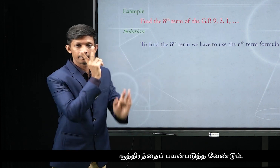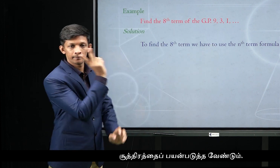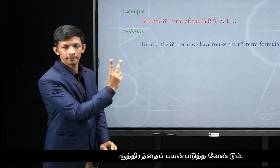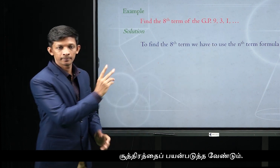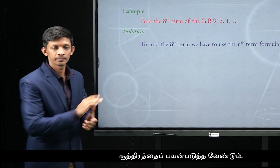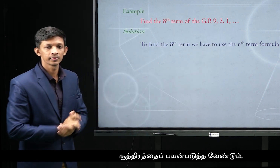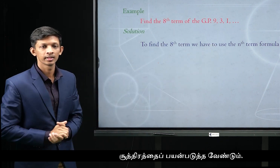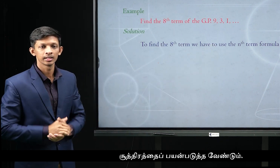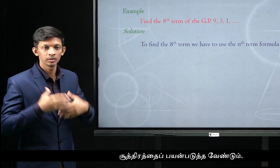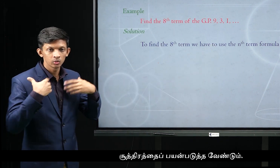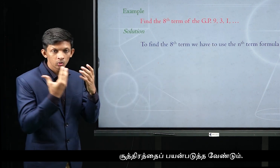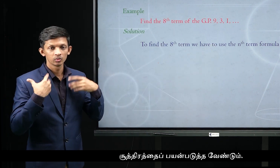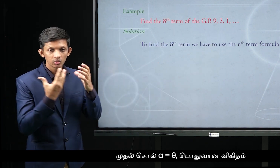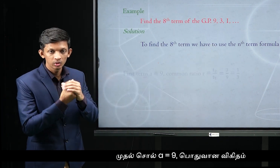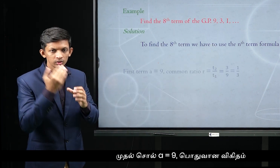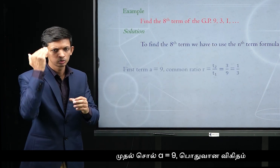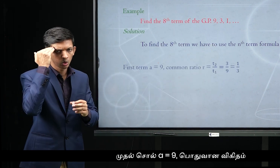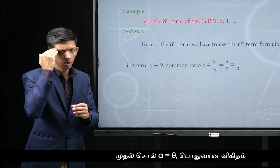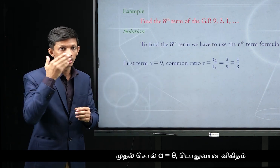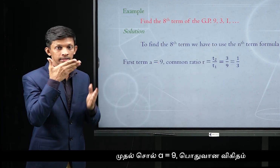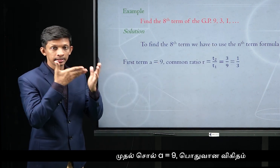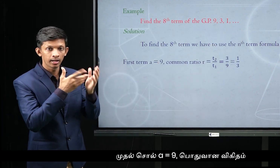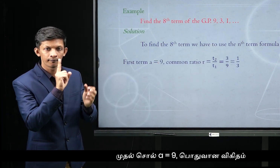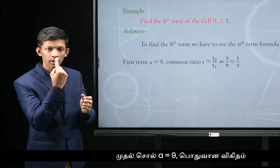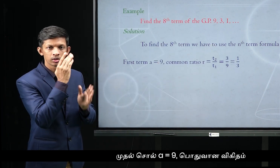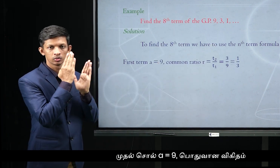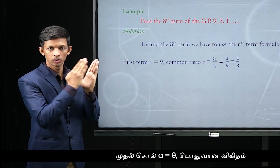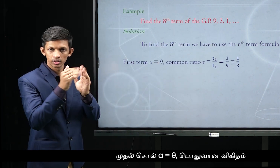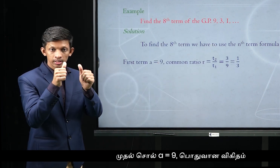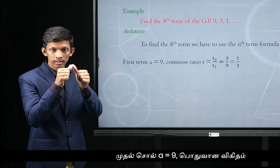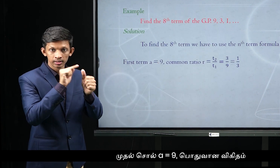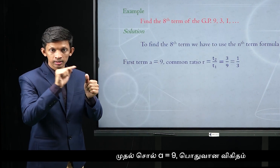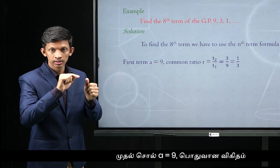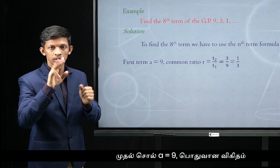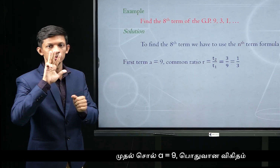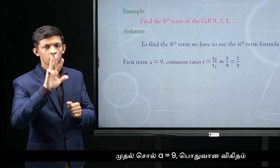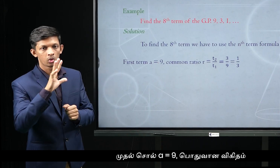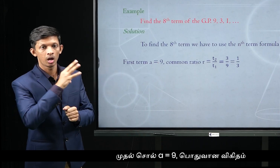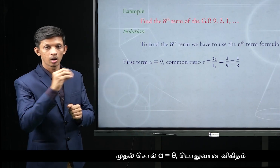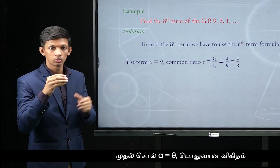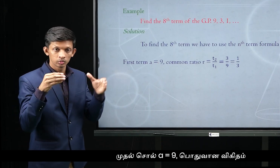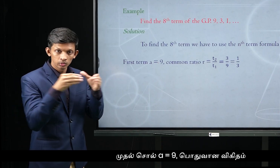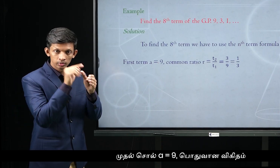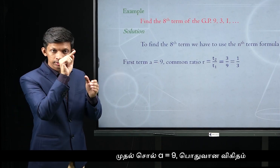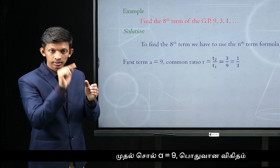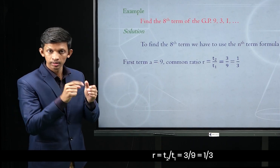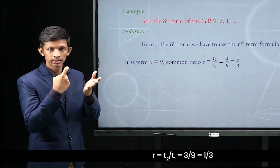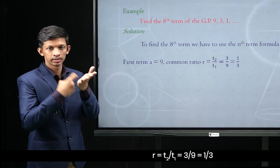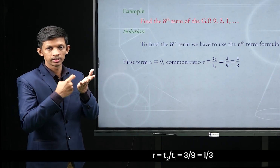சூத்திரத்தை பயன்படுத்த வேண்டும். முதல் சொல் ஏ ஈடு 9 பொதுவான விகிதம். ஆர்